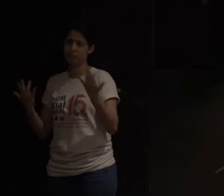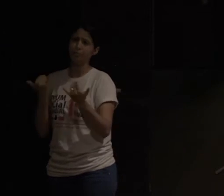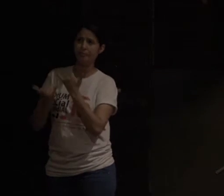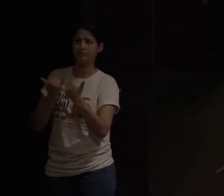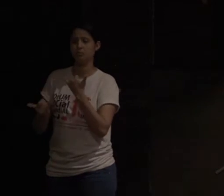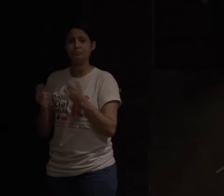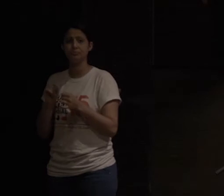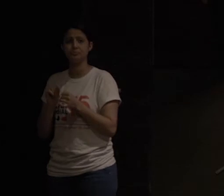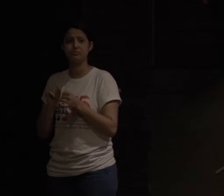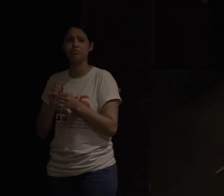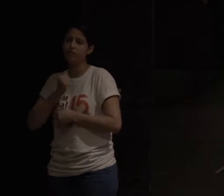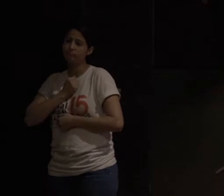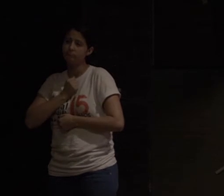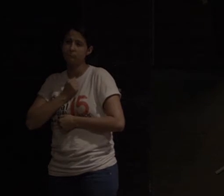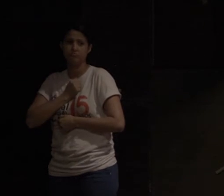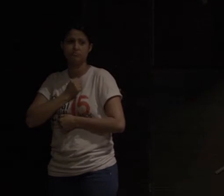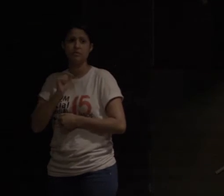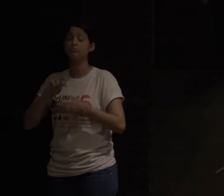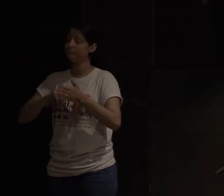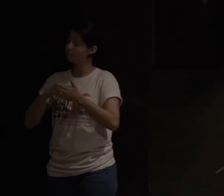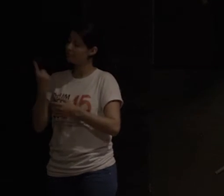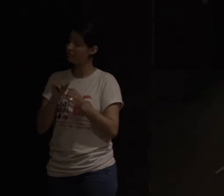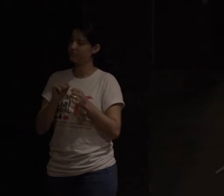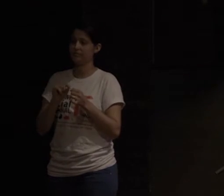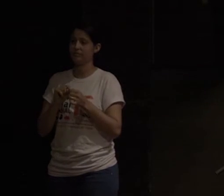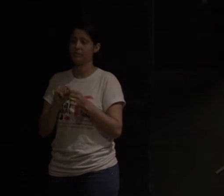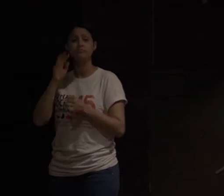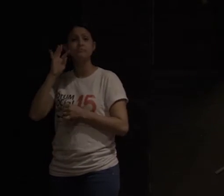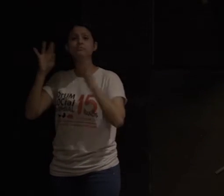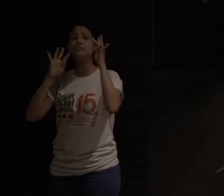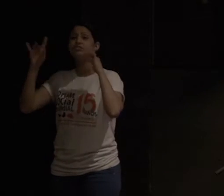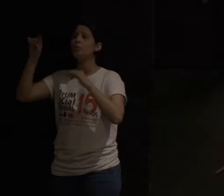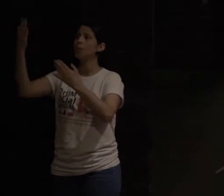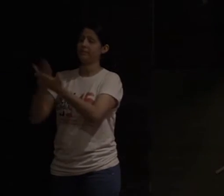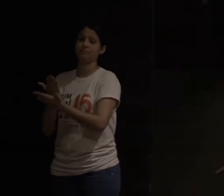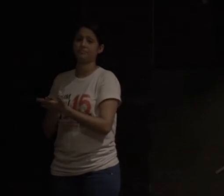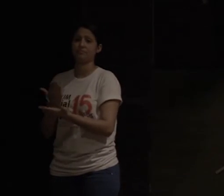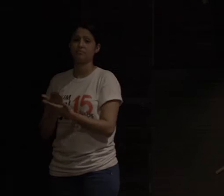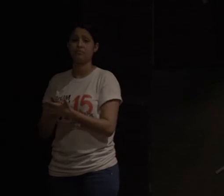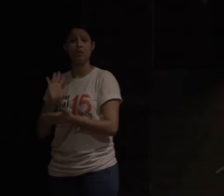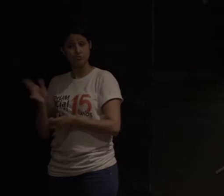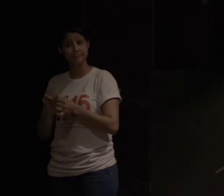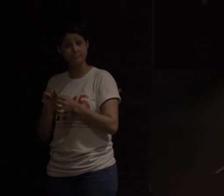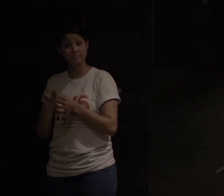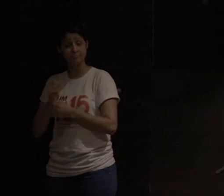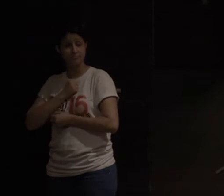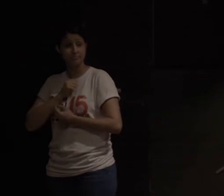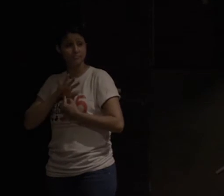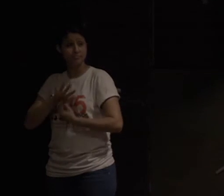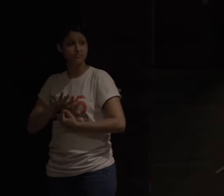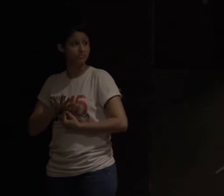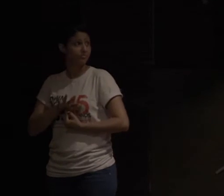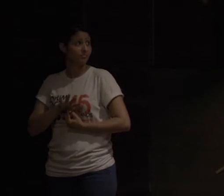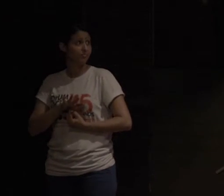exemplo, é um humilde conselho que dou porque é isso que eu estou a fazer. Nas minhas próximas aulas, e já tenho feito isso, e podia-vos recitar, mas